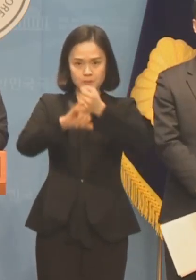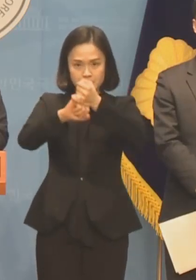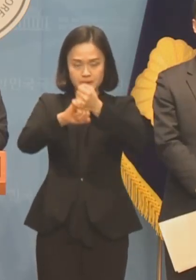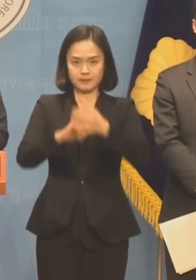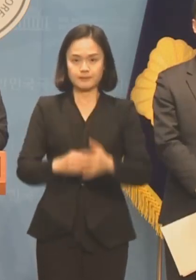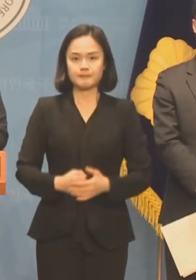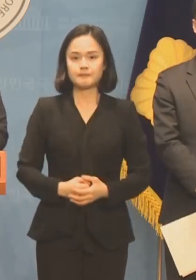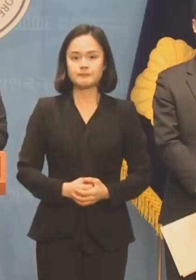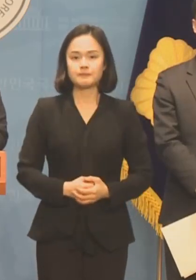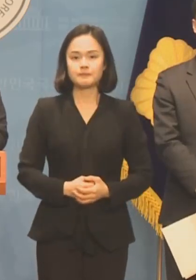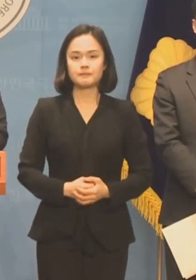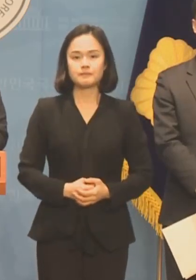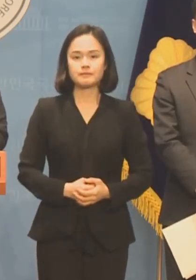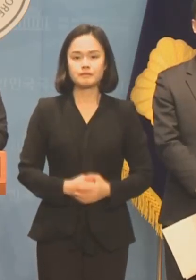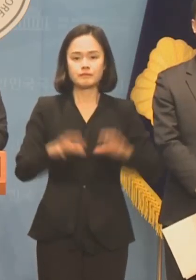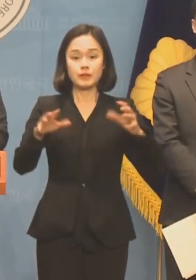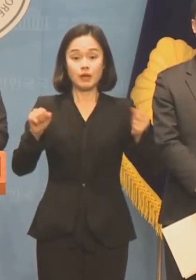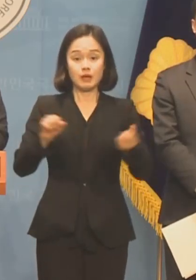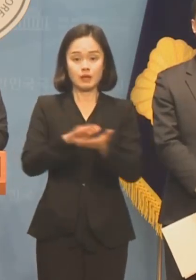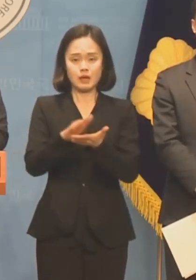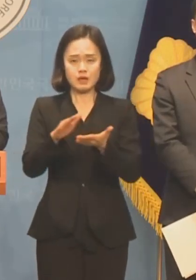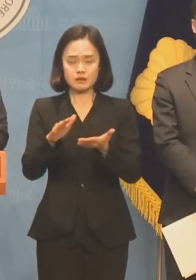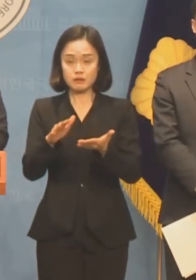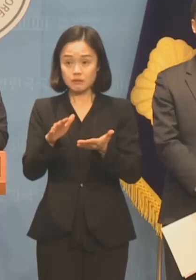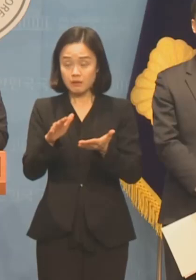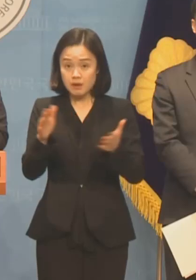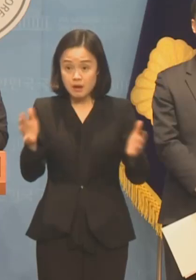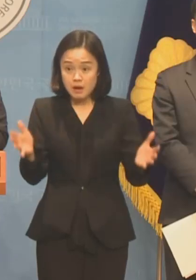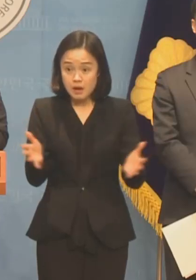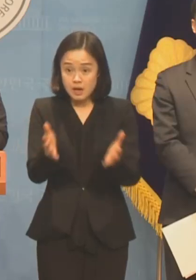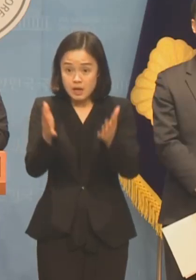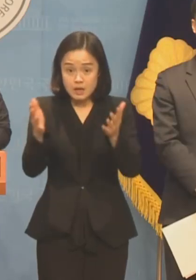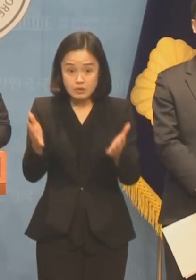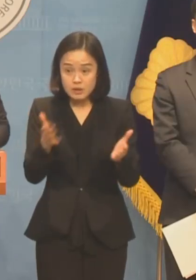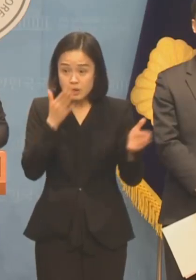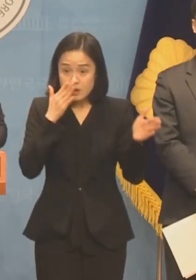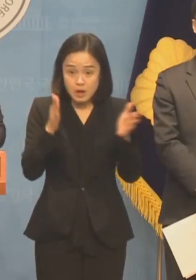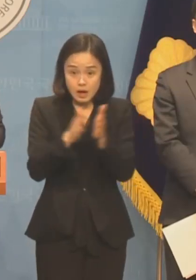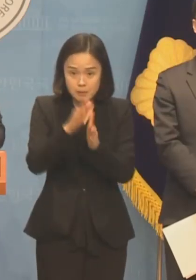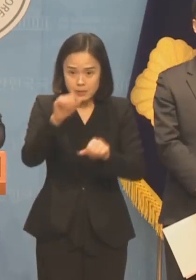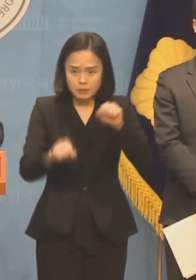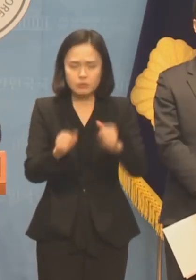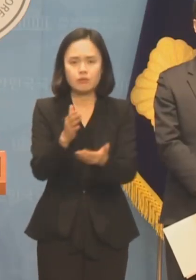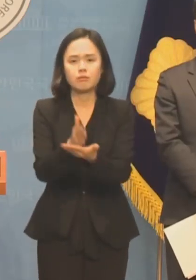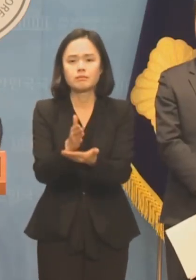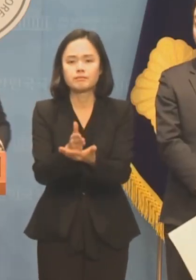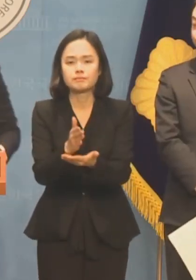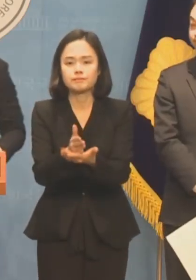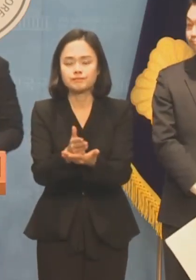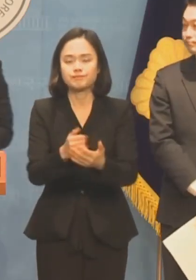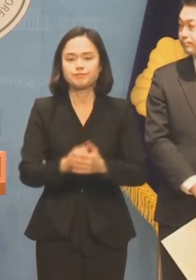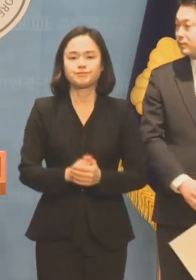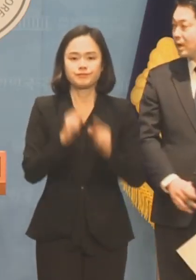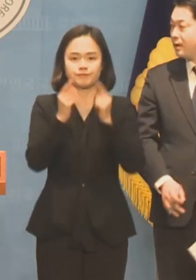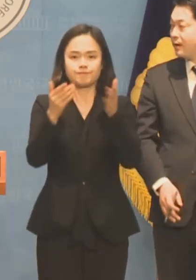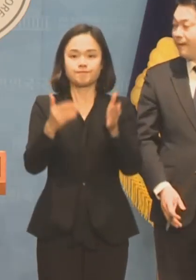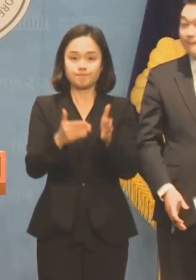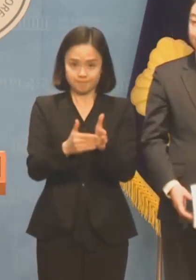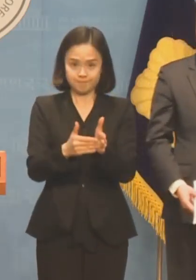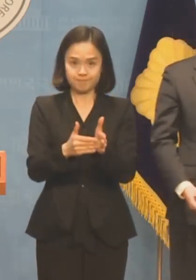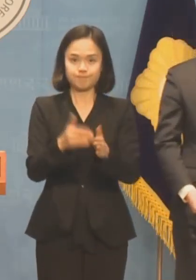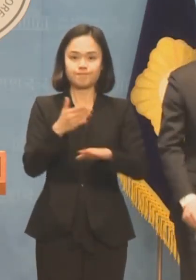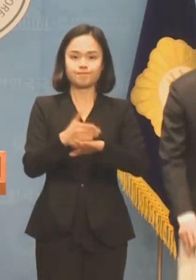때문에 그런 내란 행위에 가담하는 일들이 없도록 하셔야 된다는 말씀 드리겠습니다. 이상입니다. 네,